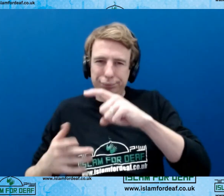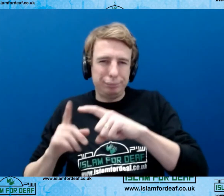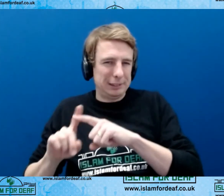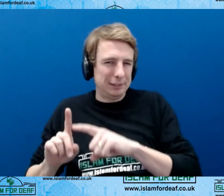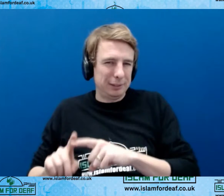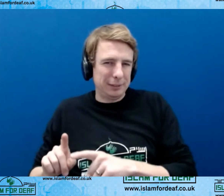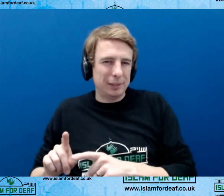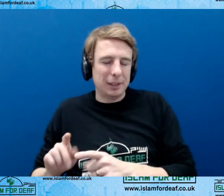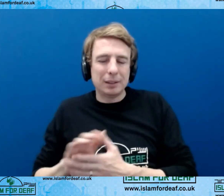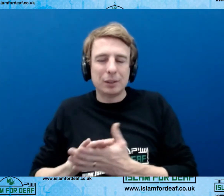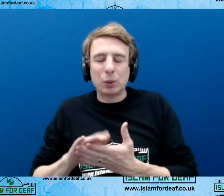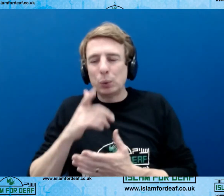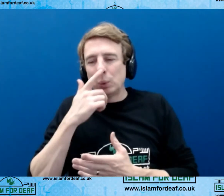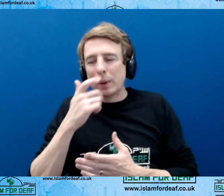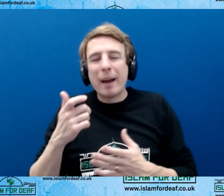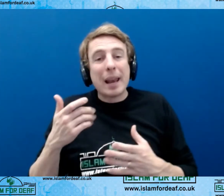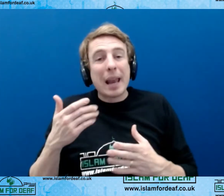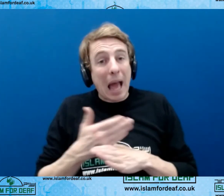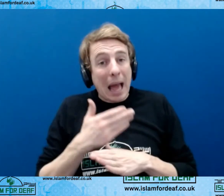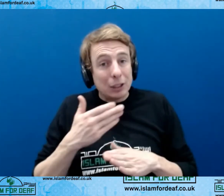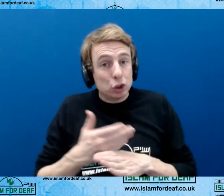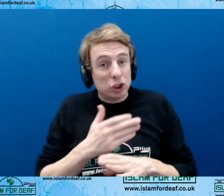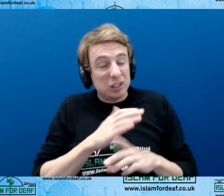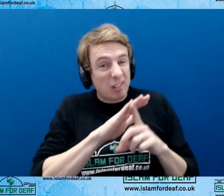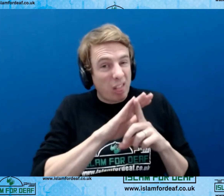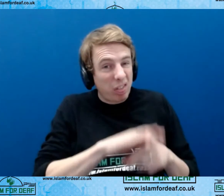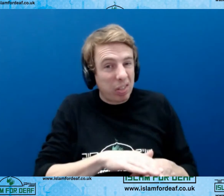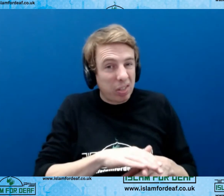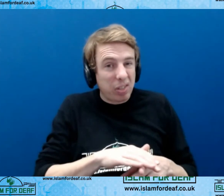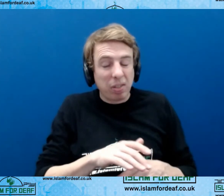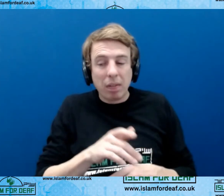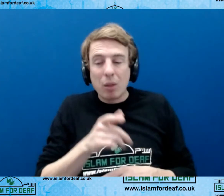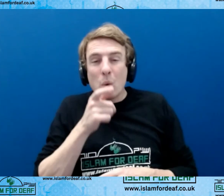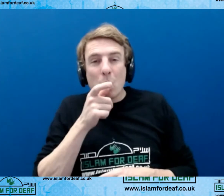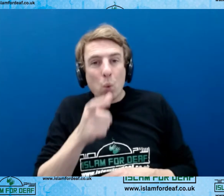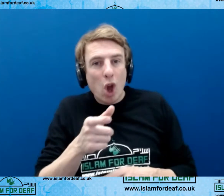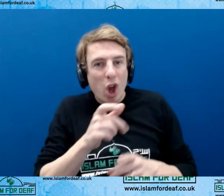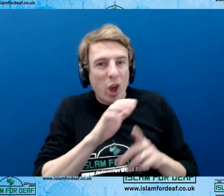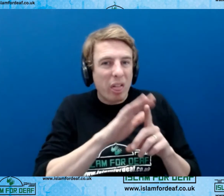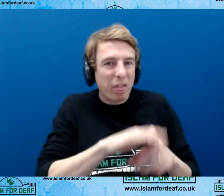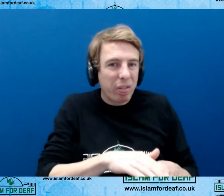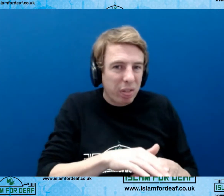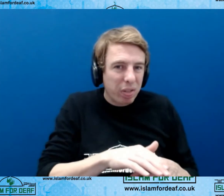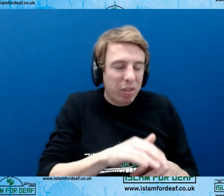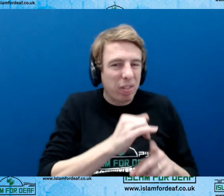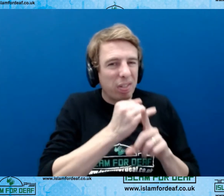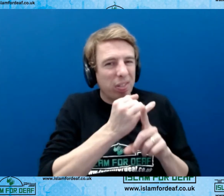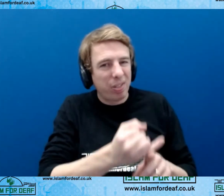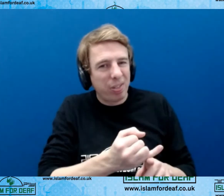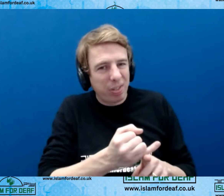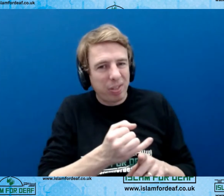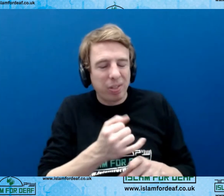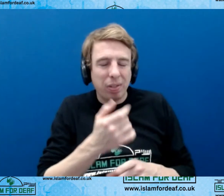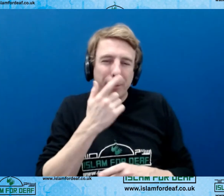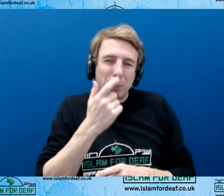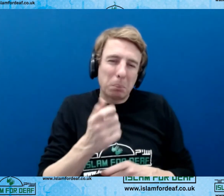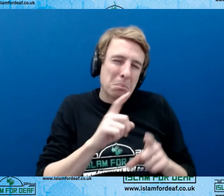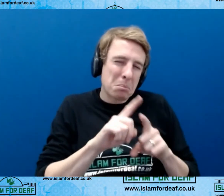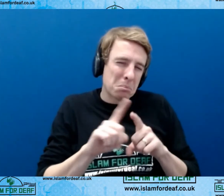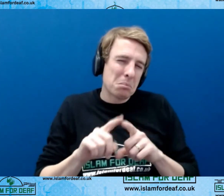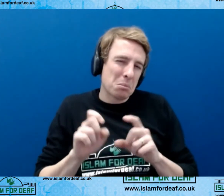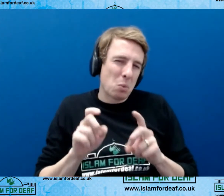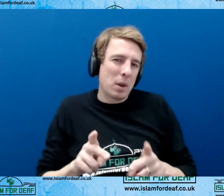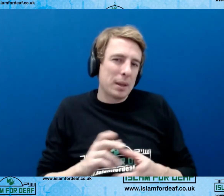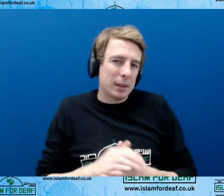And it's been explained by other than this. هذا وصفه الهماز اللماز الذي جمع مالا